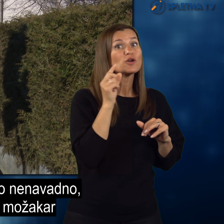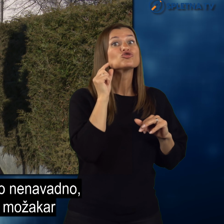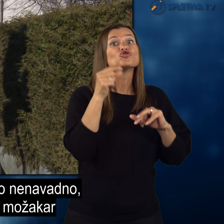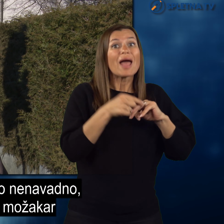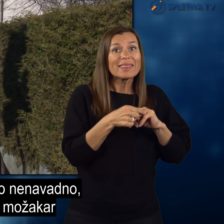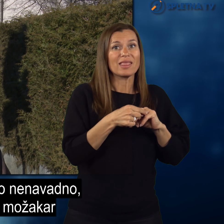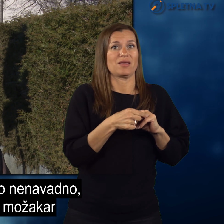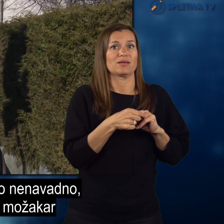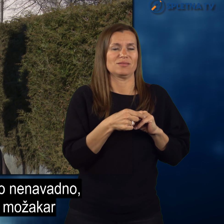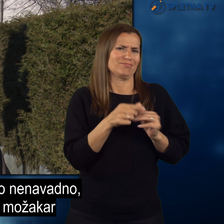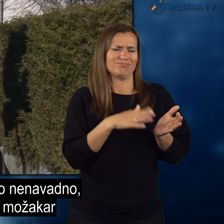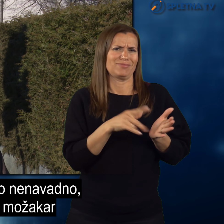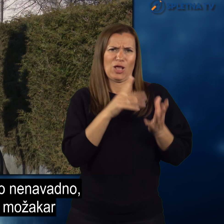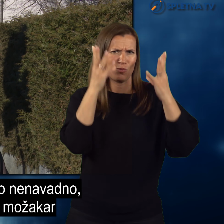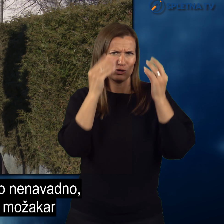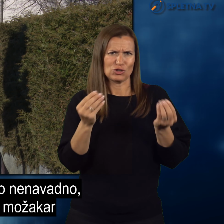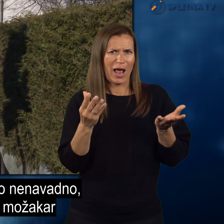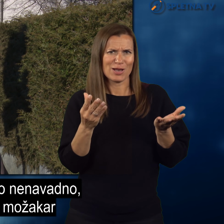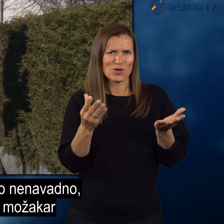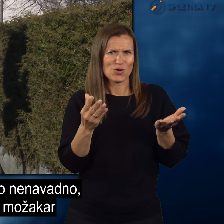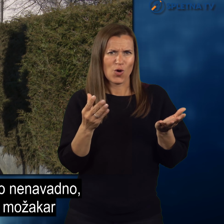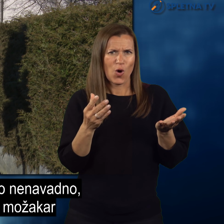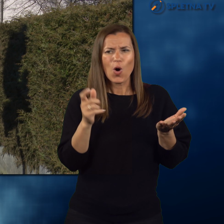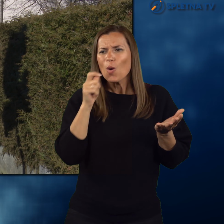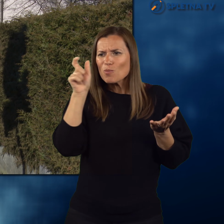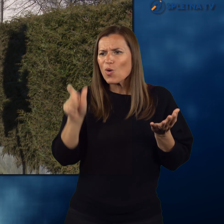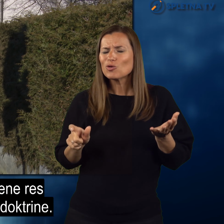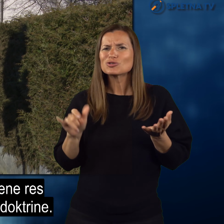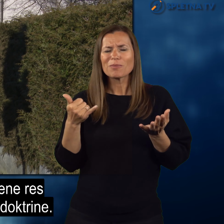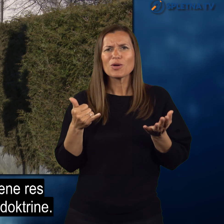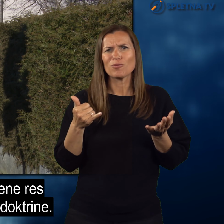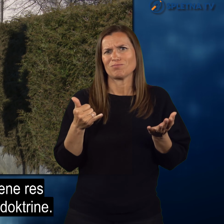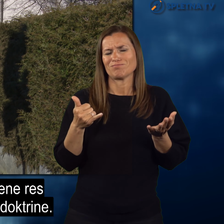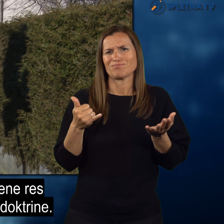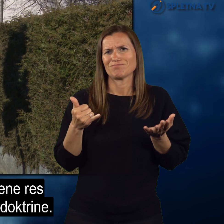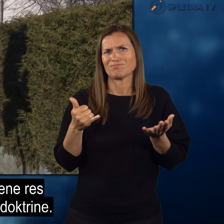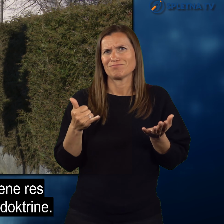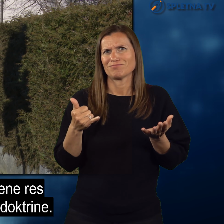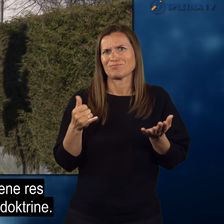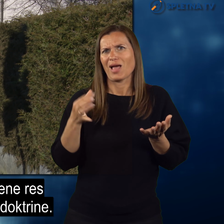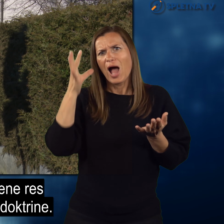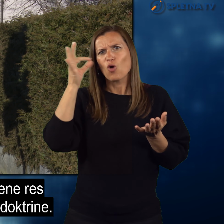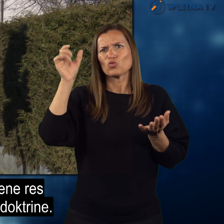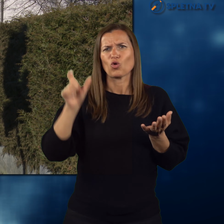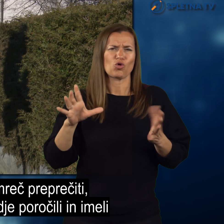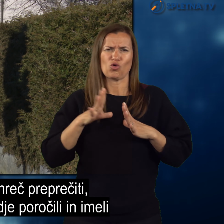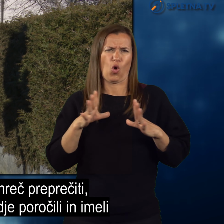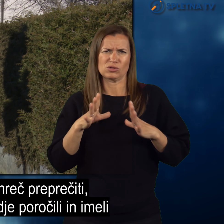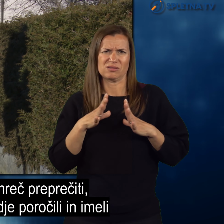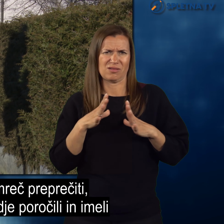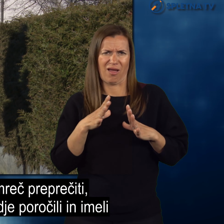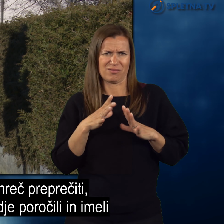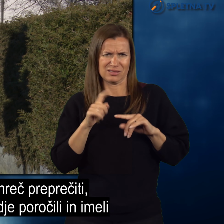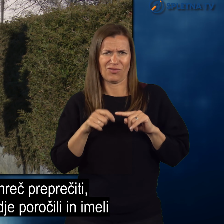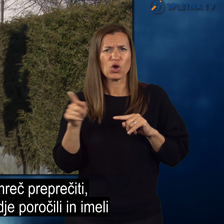Torej, skrajno nenavadno, da je bil možakar avtor ene res grozne doktrine. Skušal je